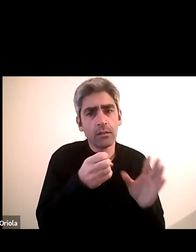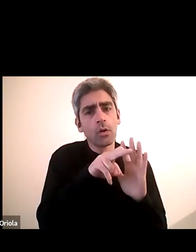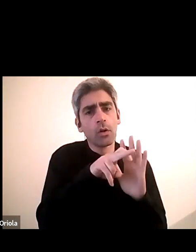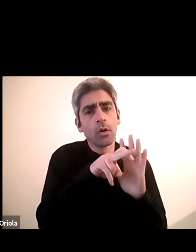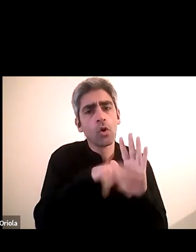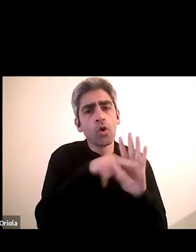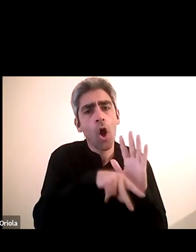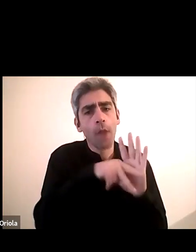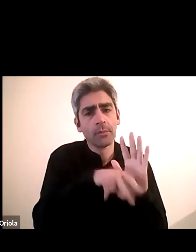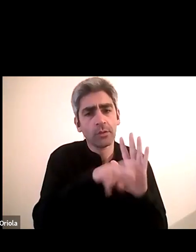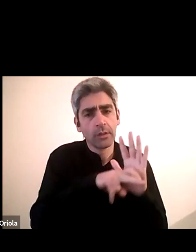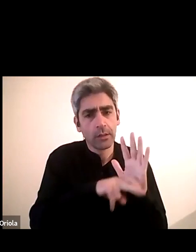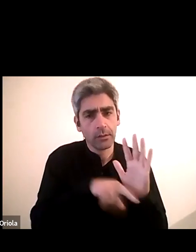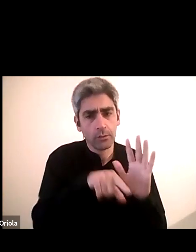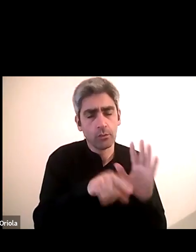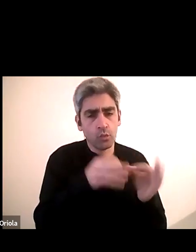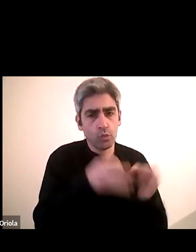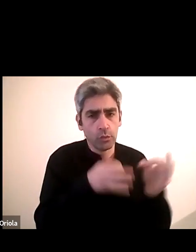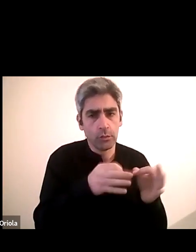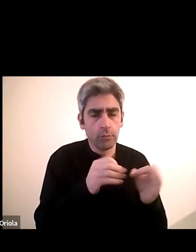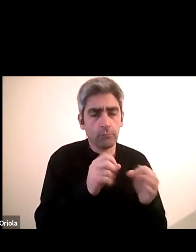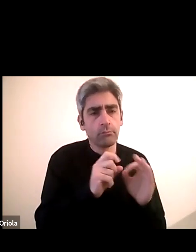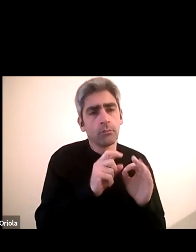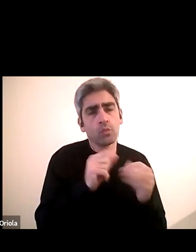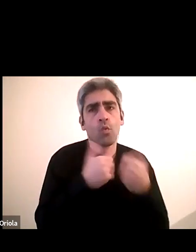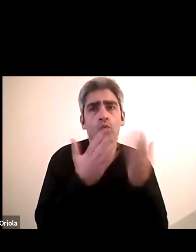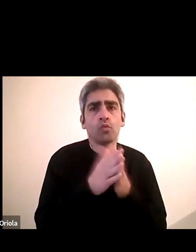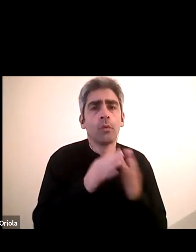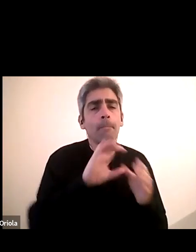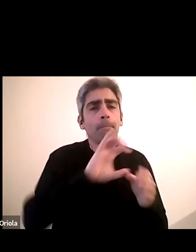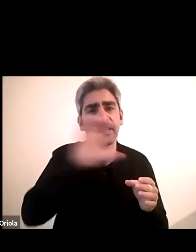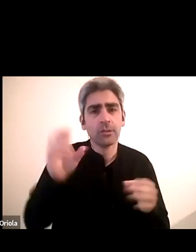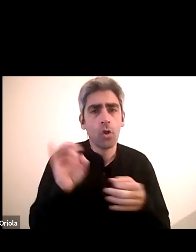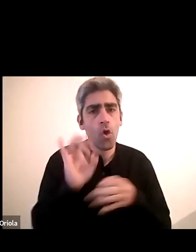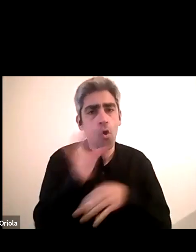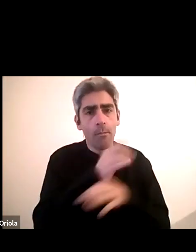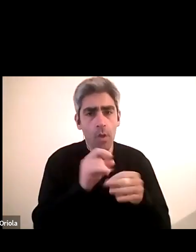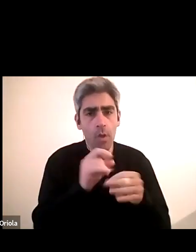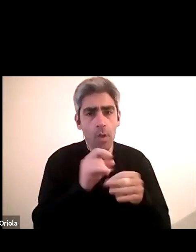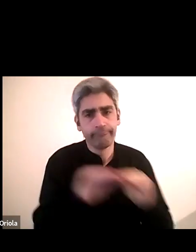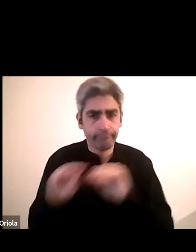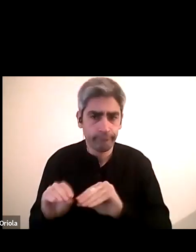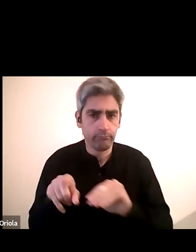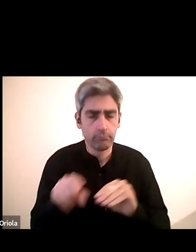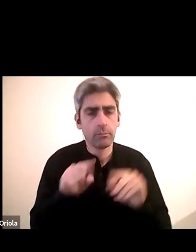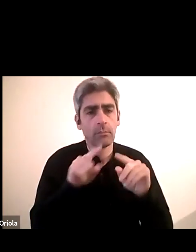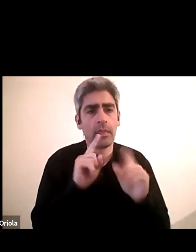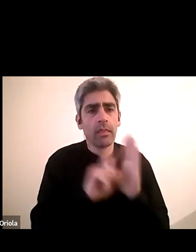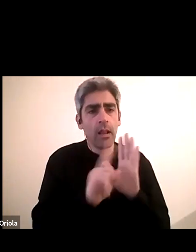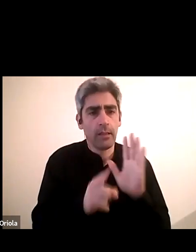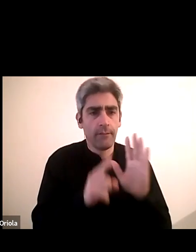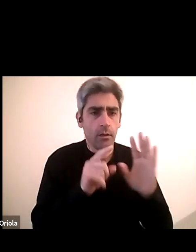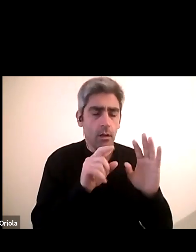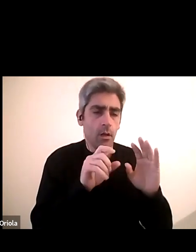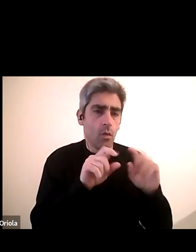todas transpostas para todos os países europeus, designadamente Portugal, 20 normas jurídicas encaixadas na Diretiva Quadro, em Portugal na Lei